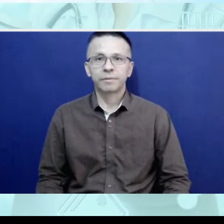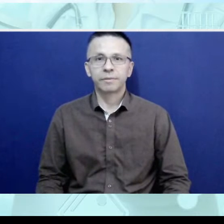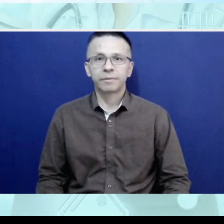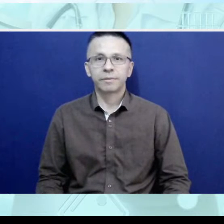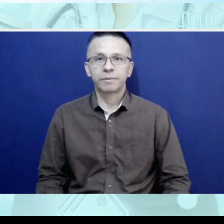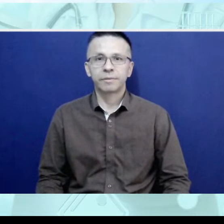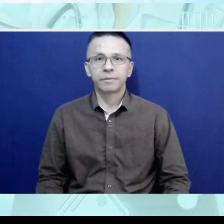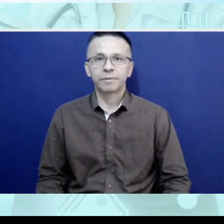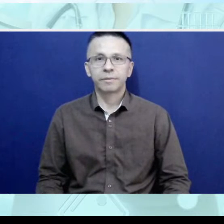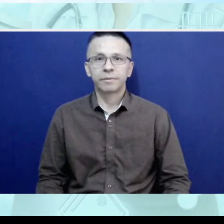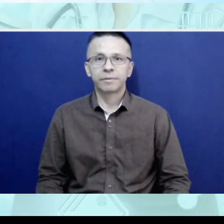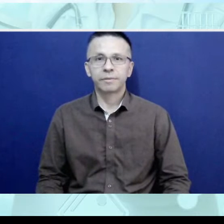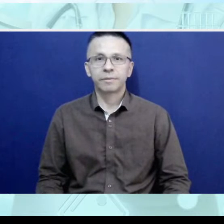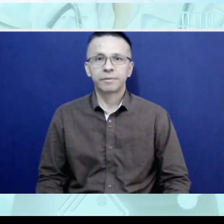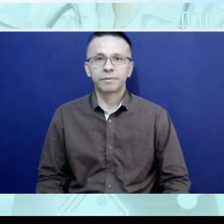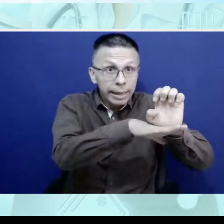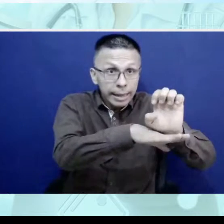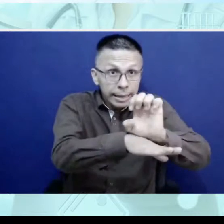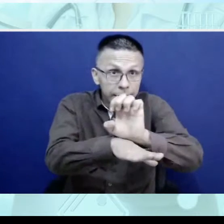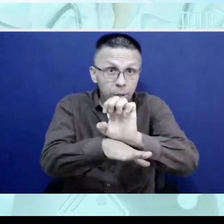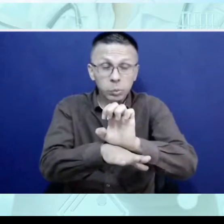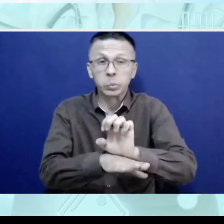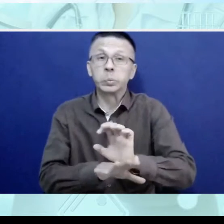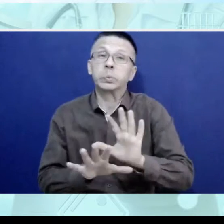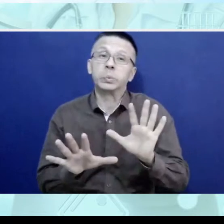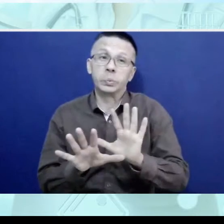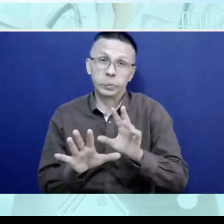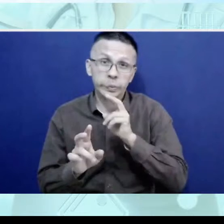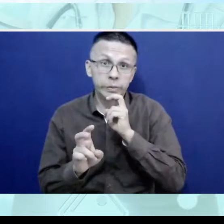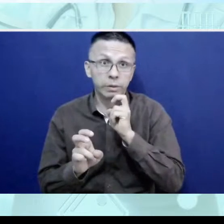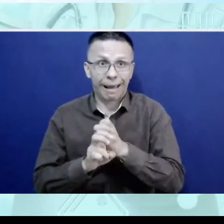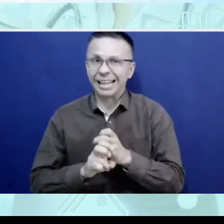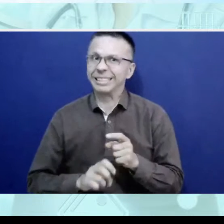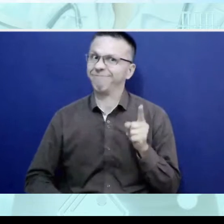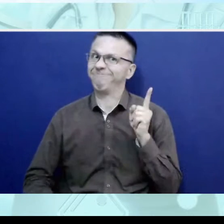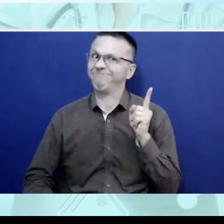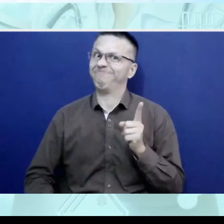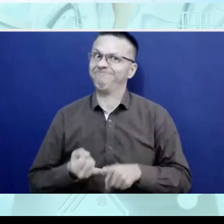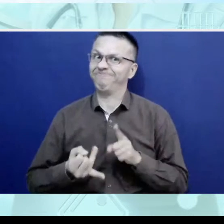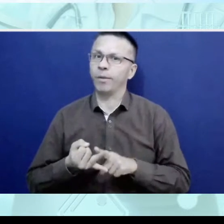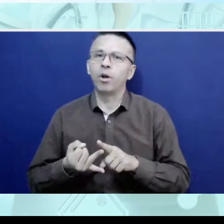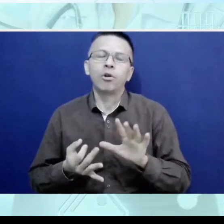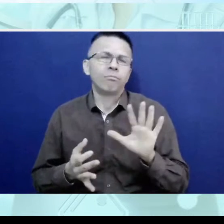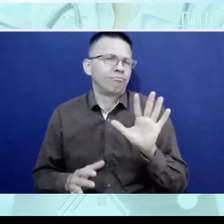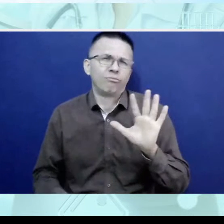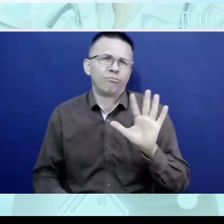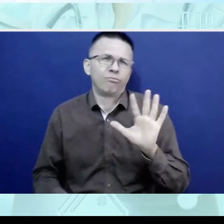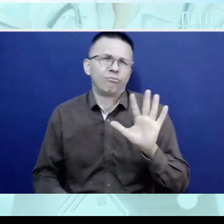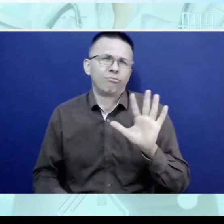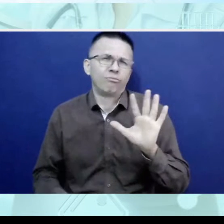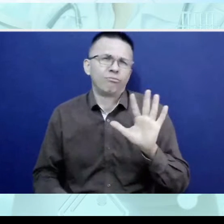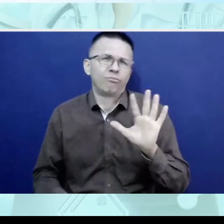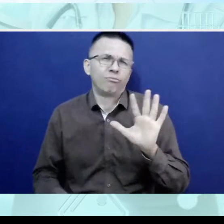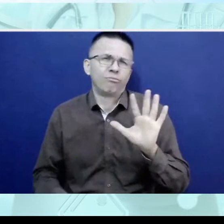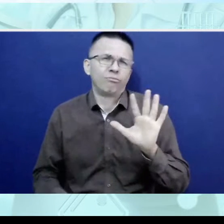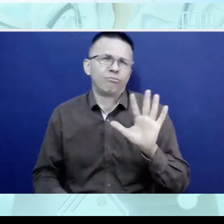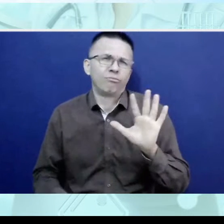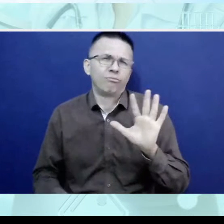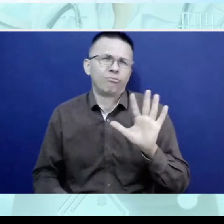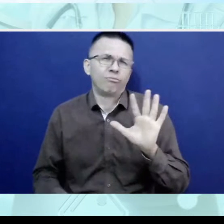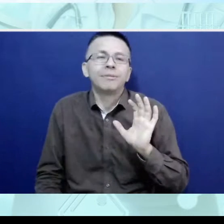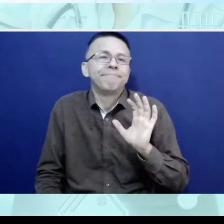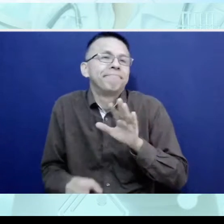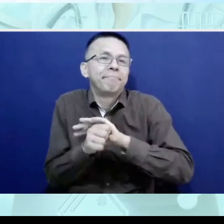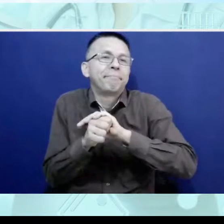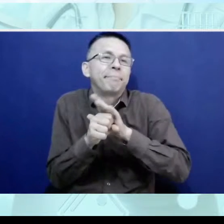territoriales? Un poco complejo, no le voy aquí a echar culpas a nadie, no, ni mucho menos, pero sí ha sido un poco complejo por la misma